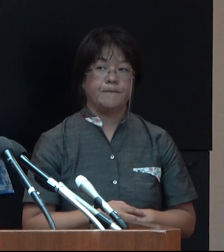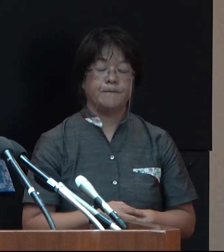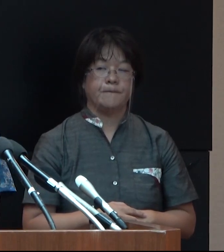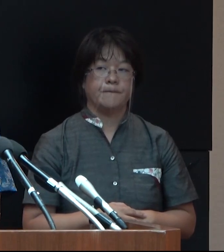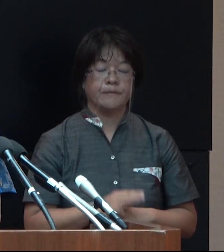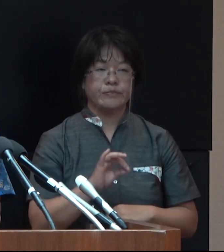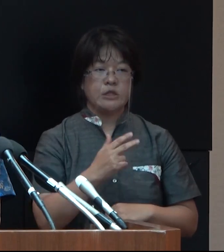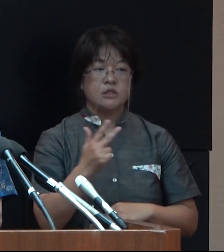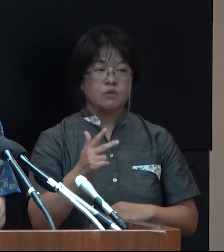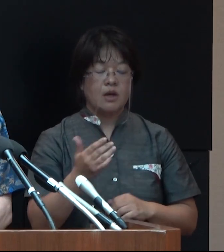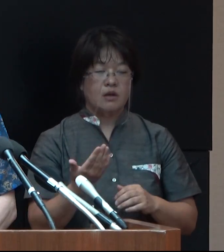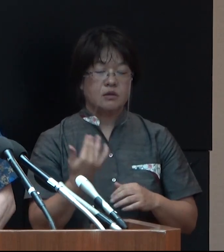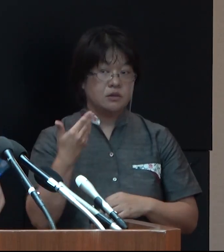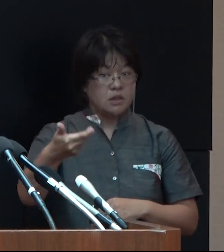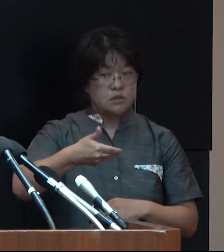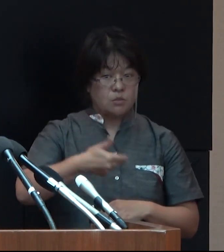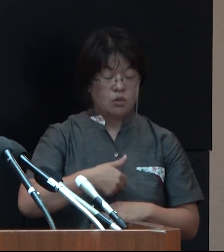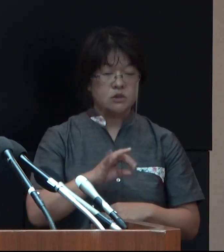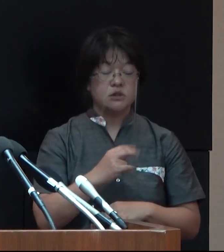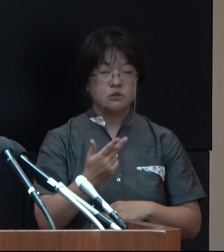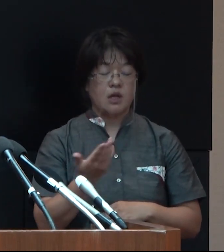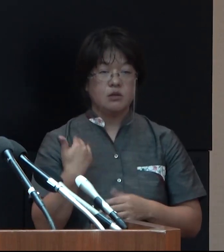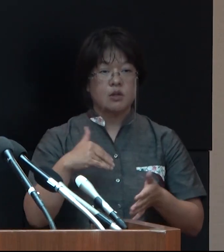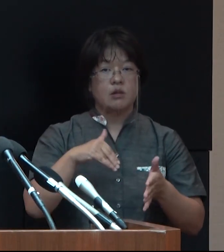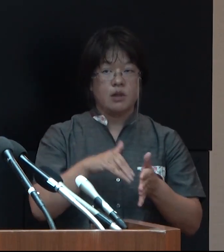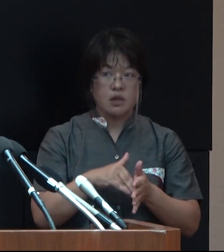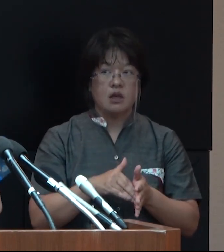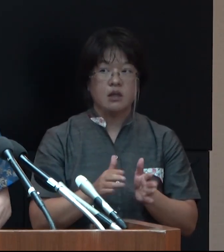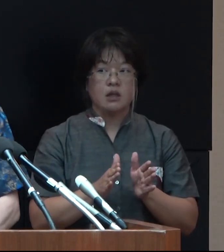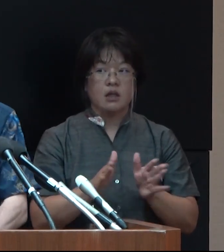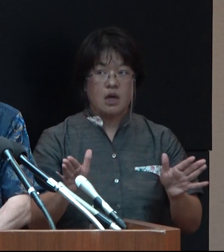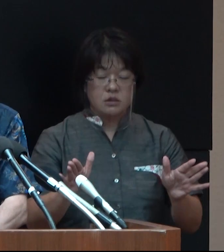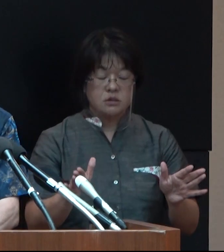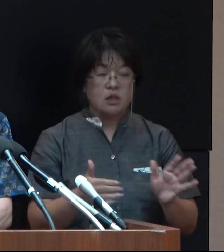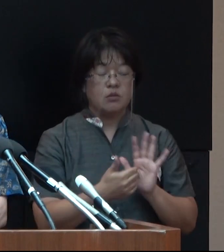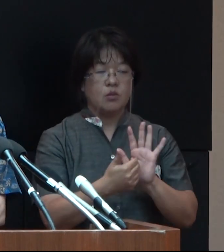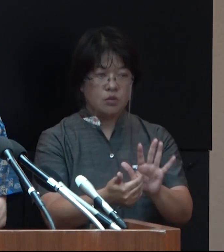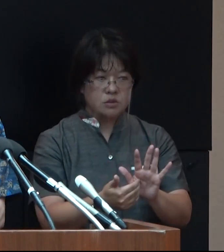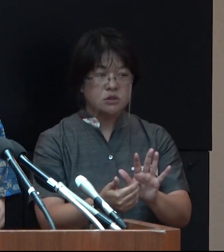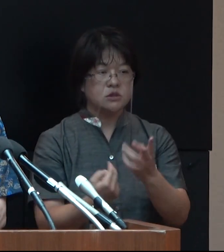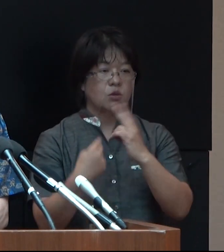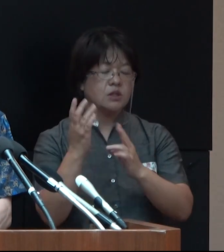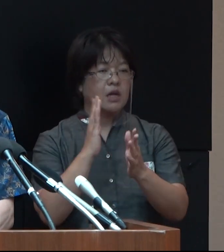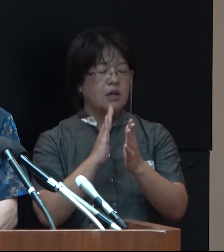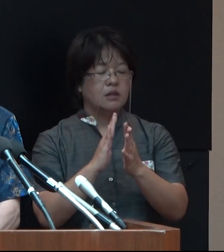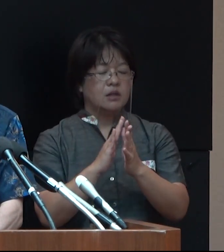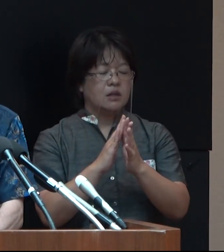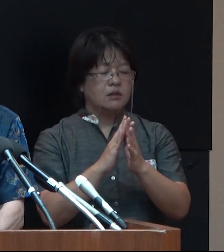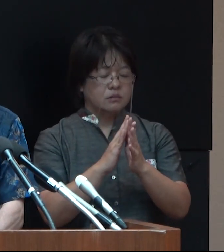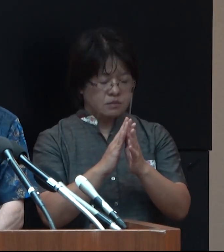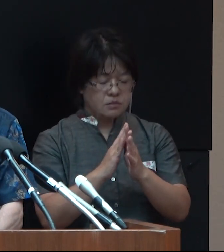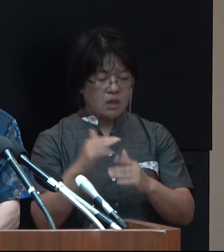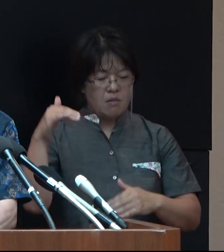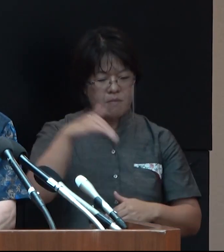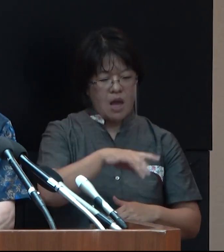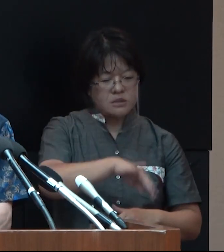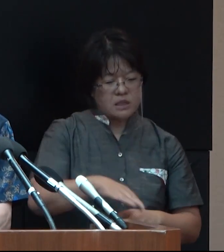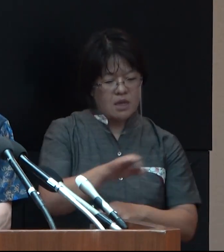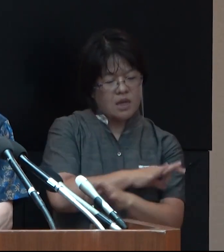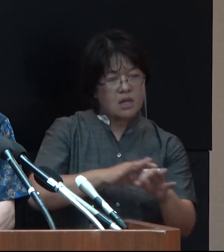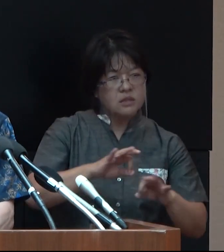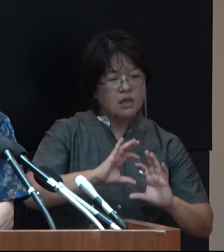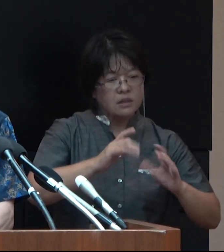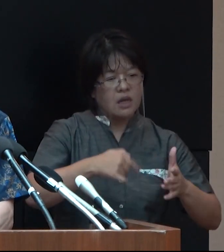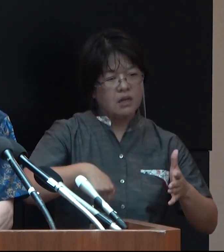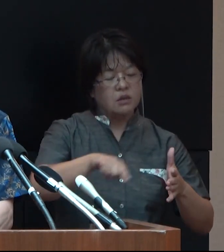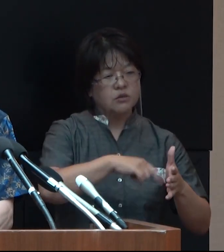知事はこれまで感染拡大防止ともにいかに打撃を受けた、県内経済や企業の不適化ということを述べられてきましたが、今